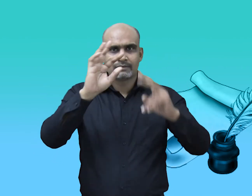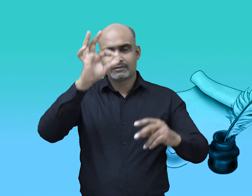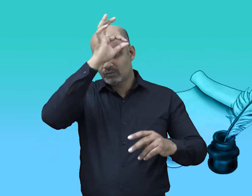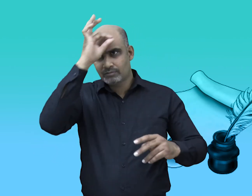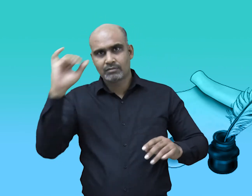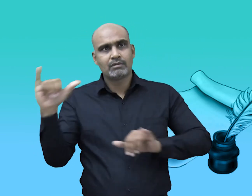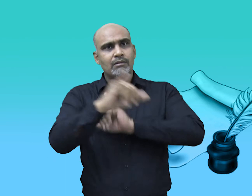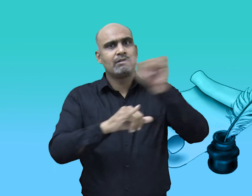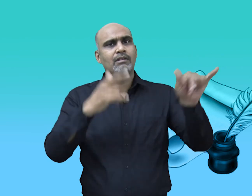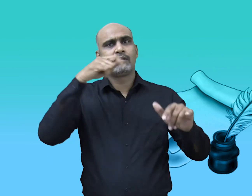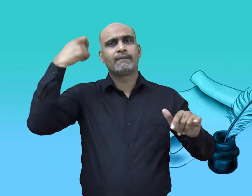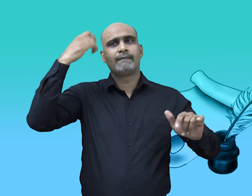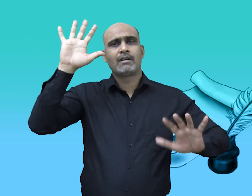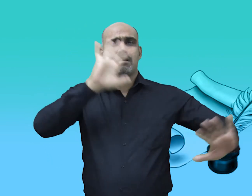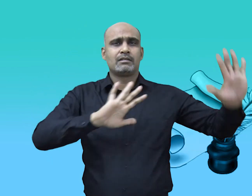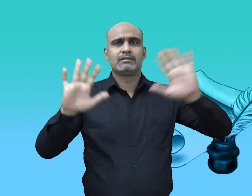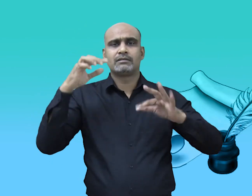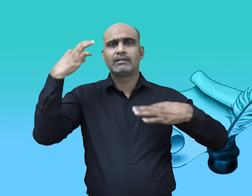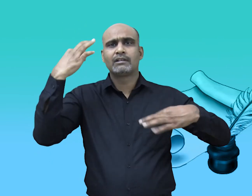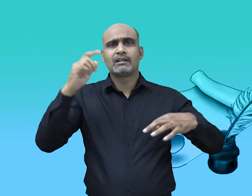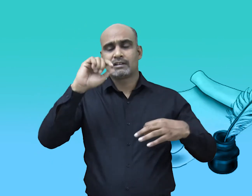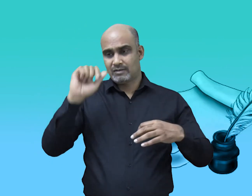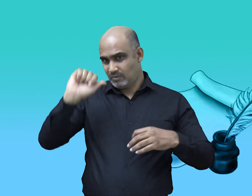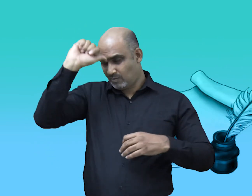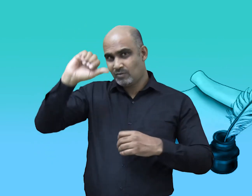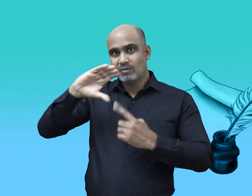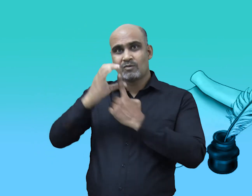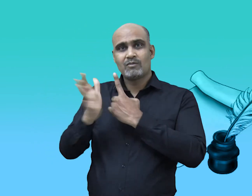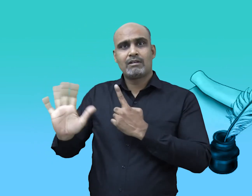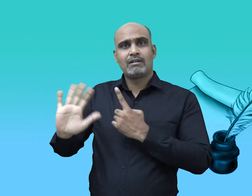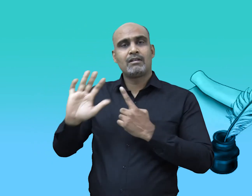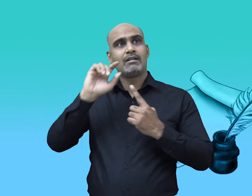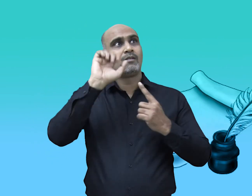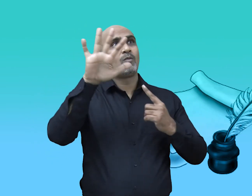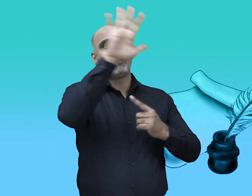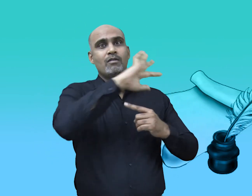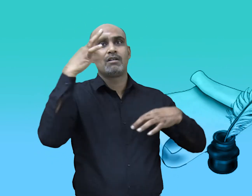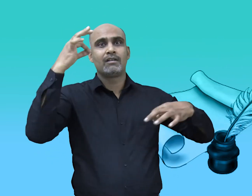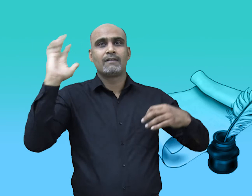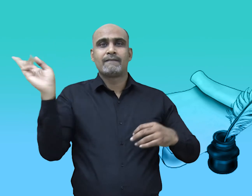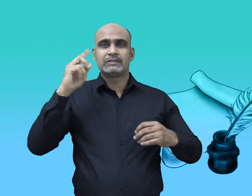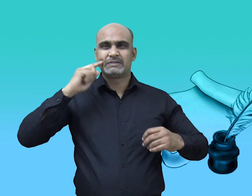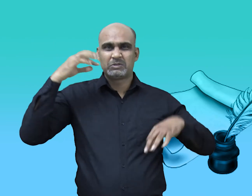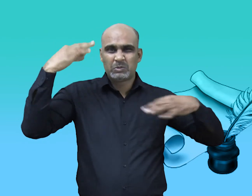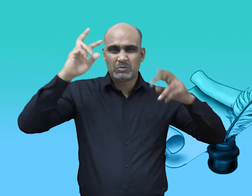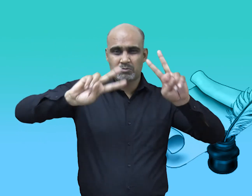लगते हैं। यदि हम उनके नृत्य को देखें तो वह भी हमारे देश का नहीं बल्कि दूसरे देश की संस्कृति